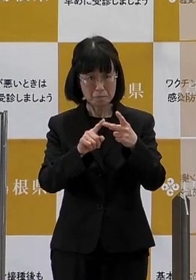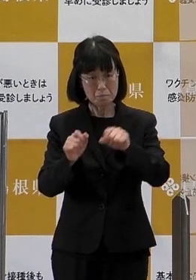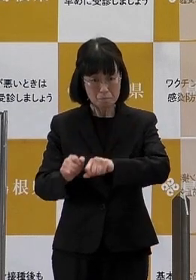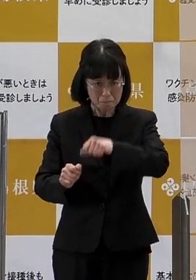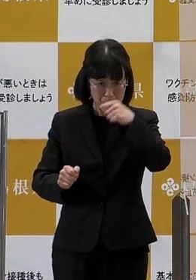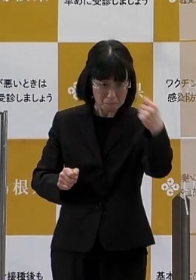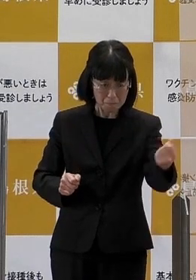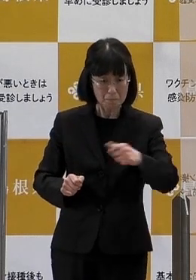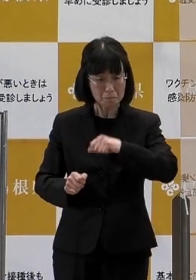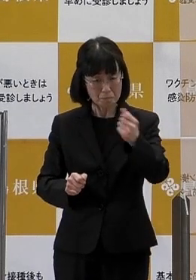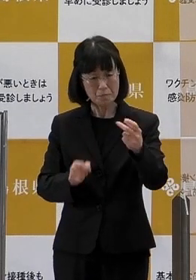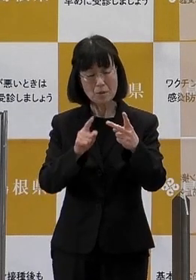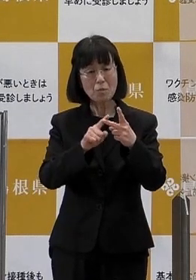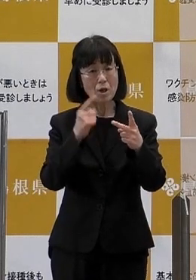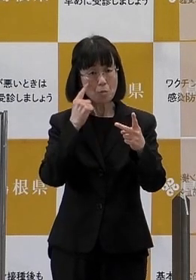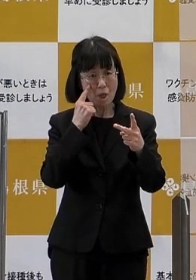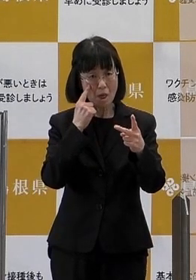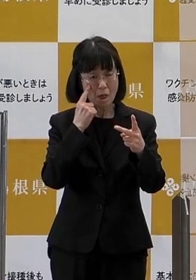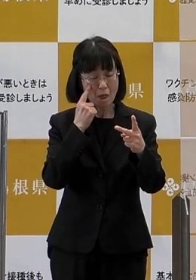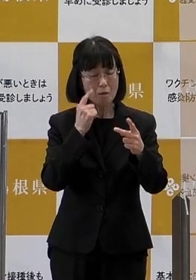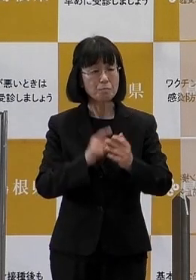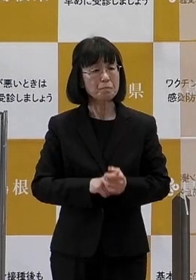2枚目のグラフを見ていただきますと、